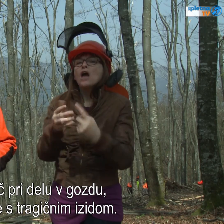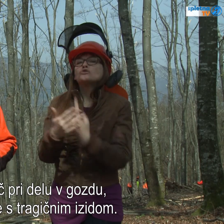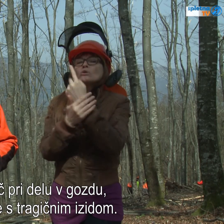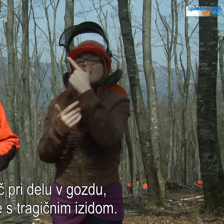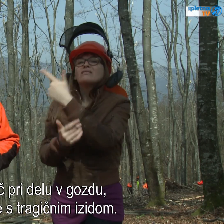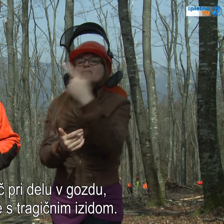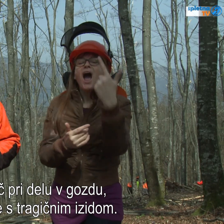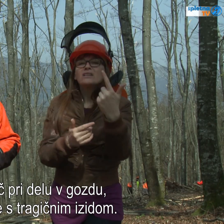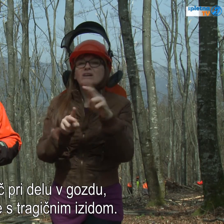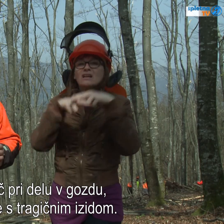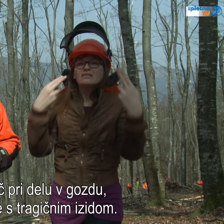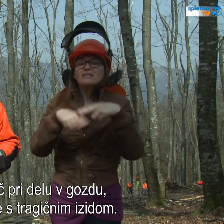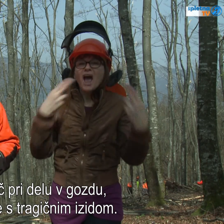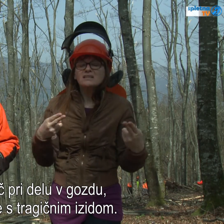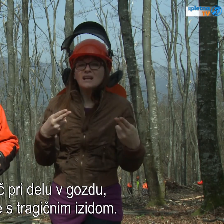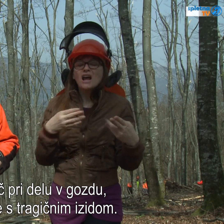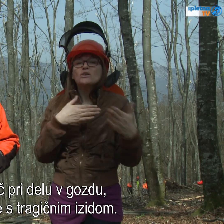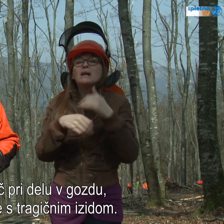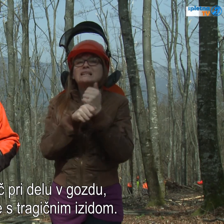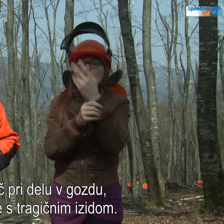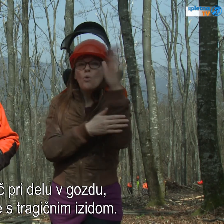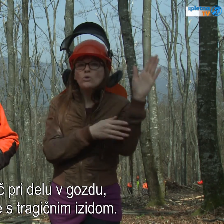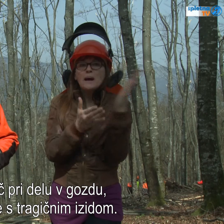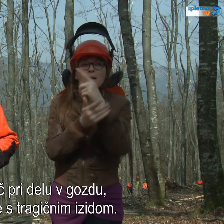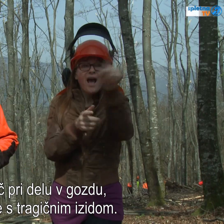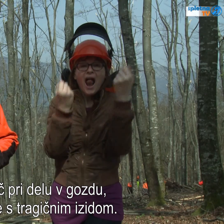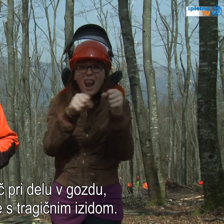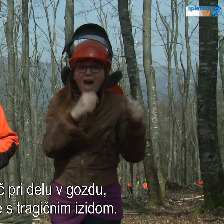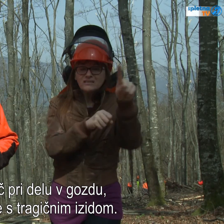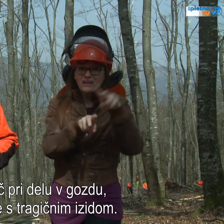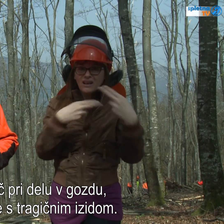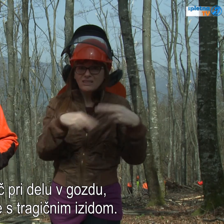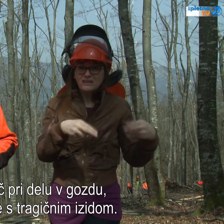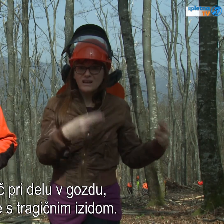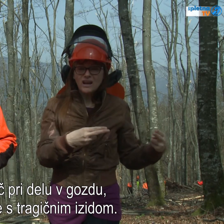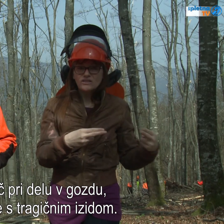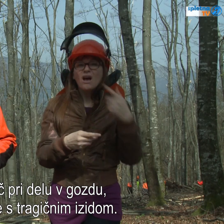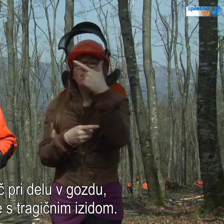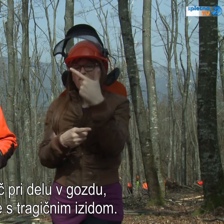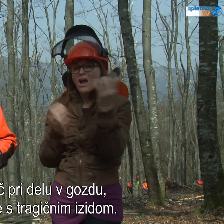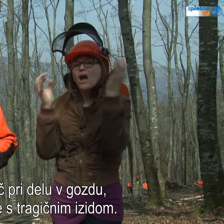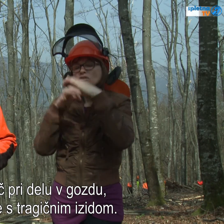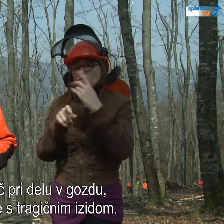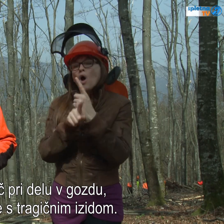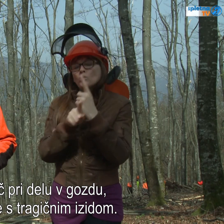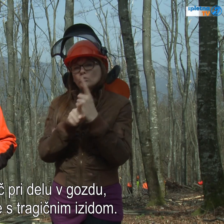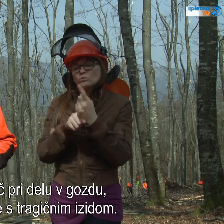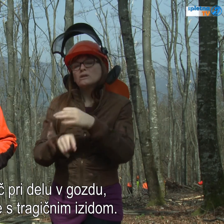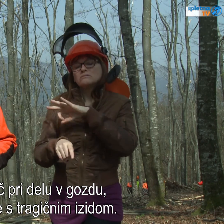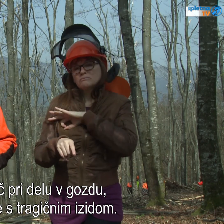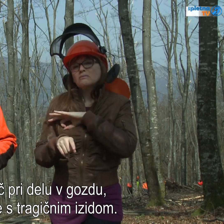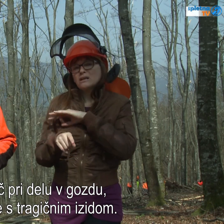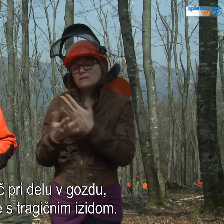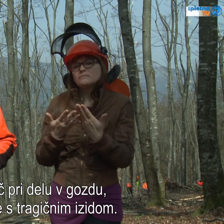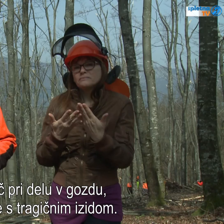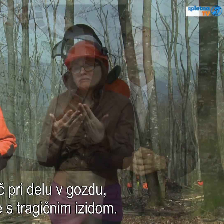nesreč pri delu v gozdu, med lastniki gozdov in žal dve tudi z tragičnim izidom.